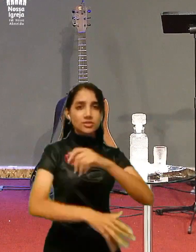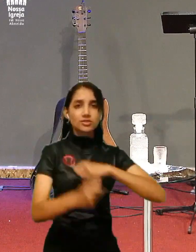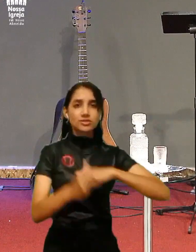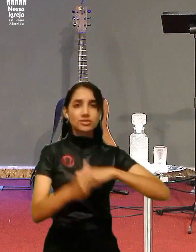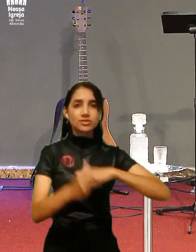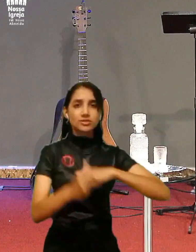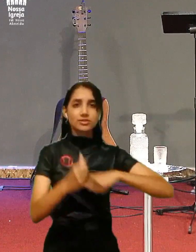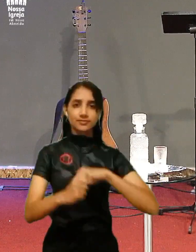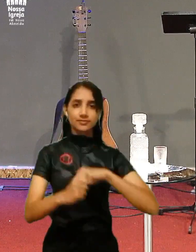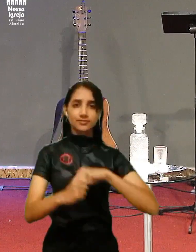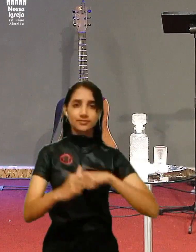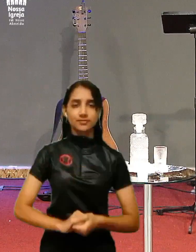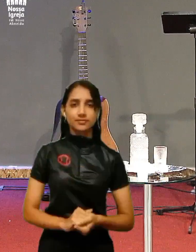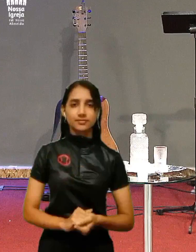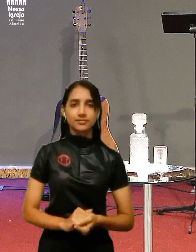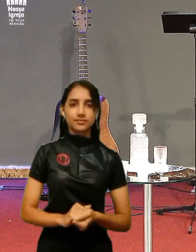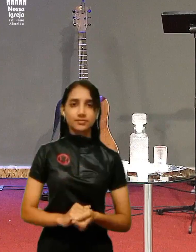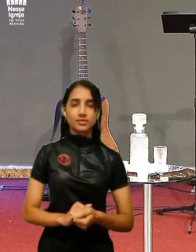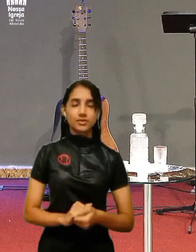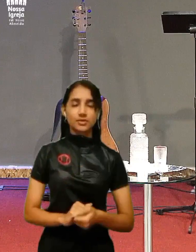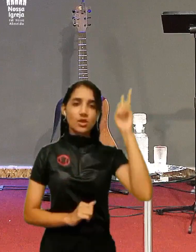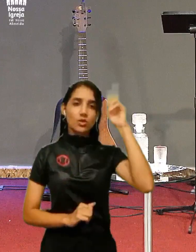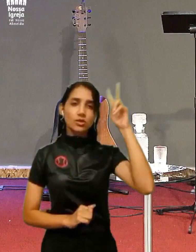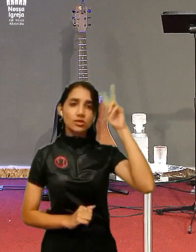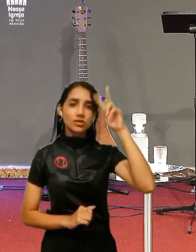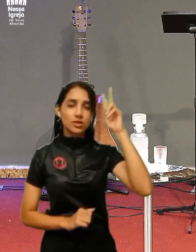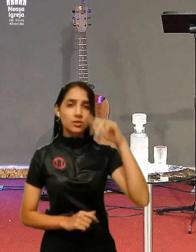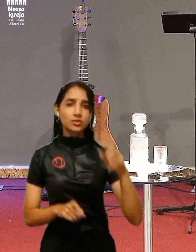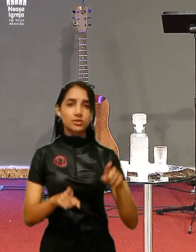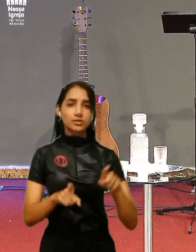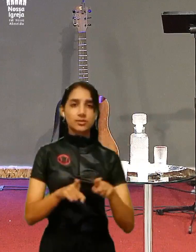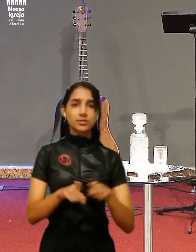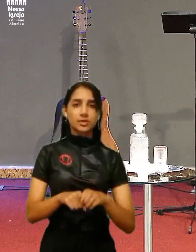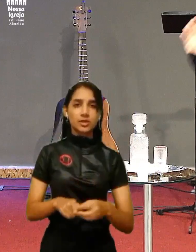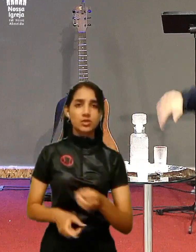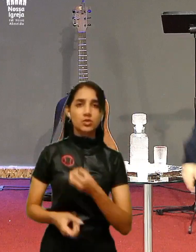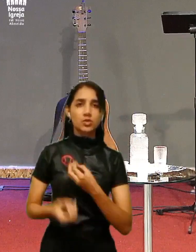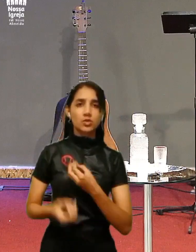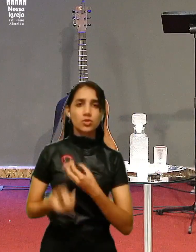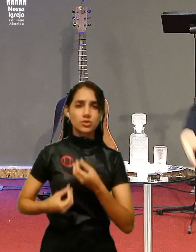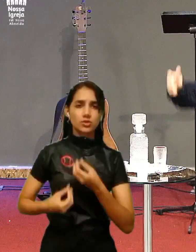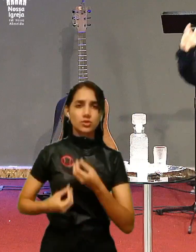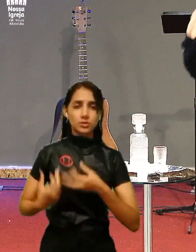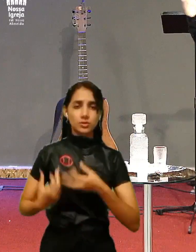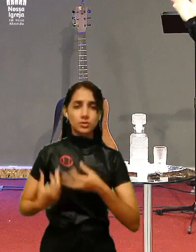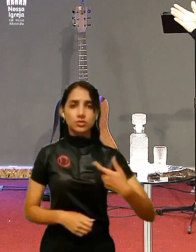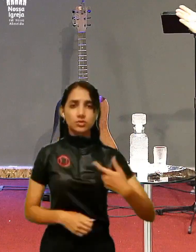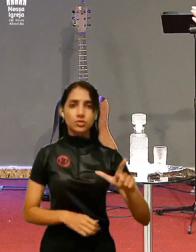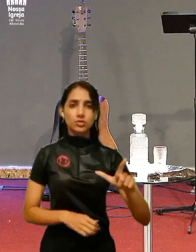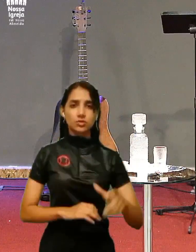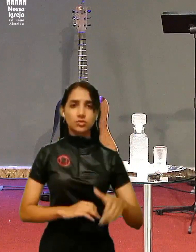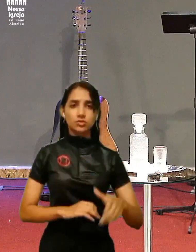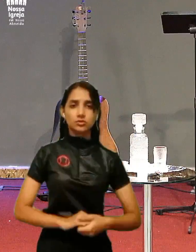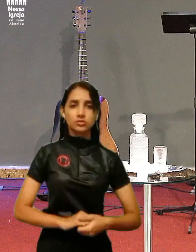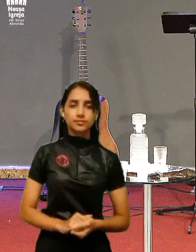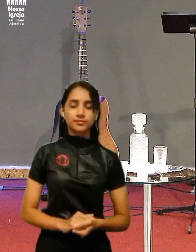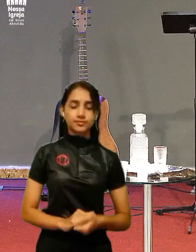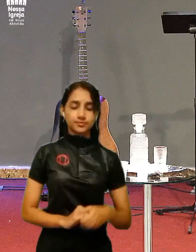Quando eu olho para o famoso avivamento da Rua Azusa, que deu origem a muitas igrejas, como por exemplo a Assembleia de